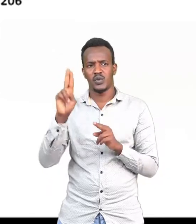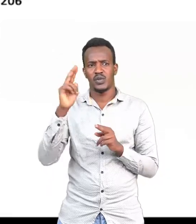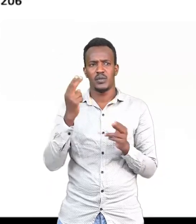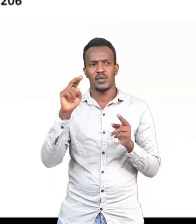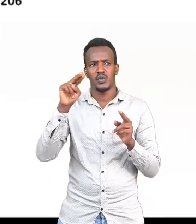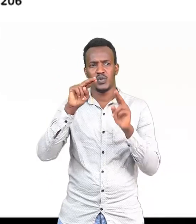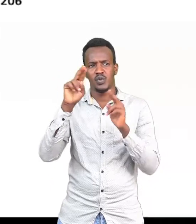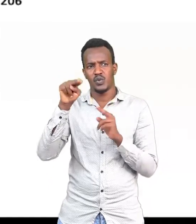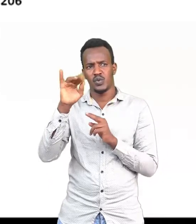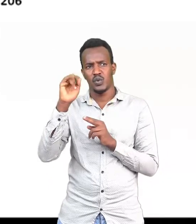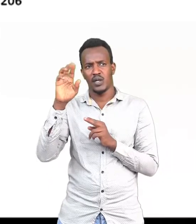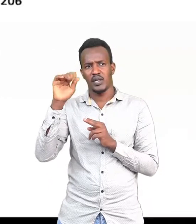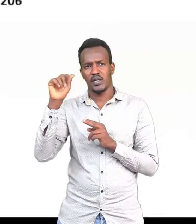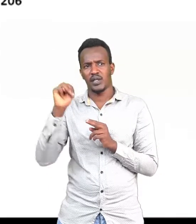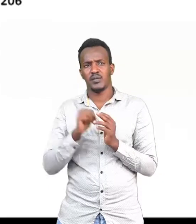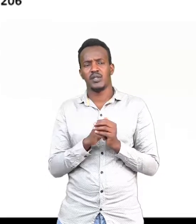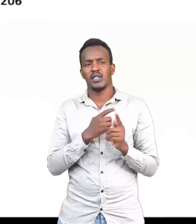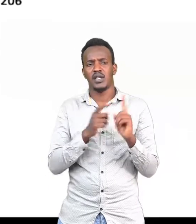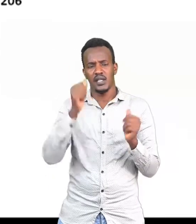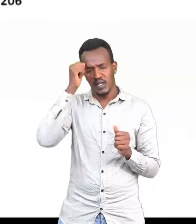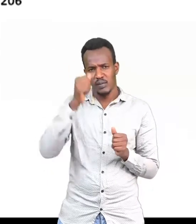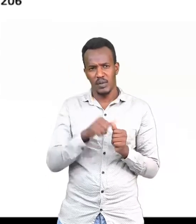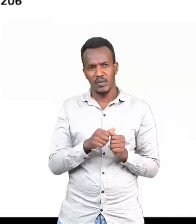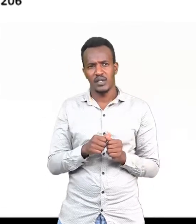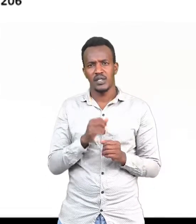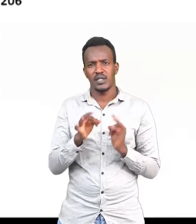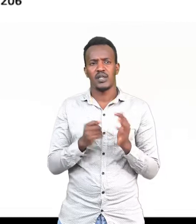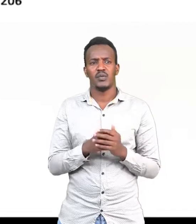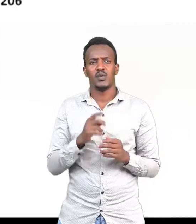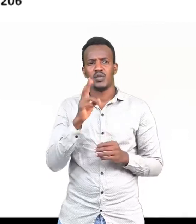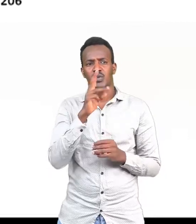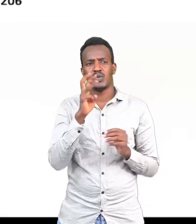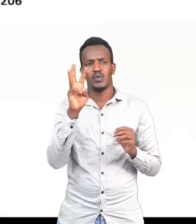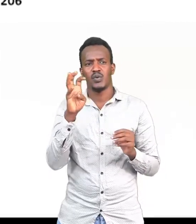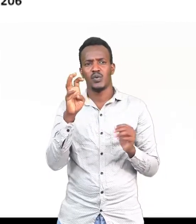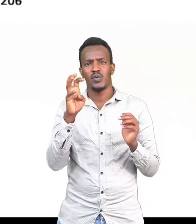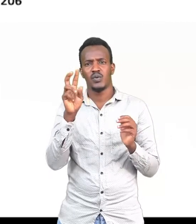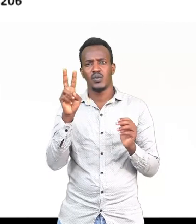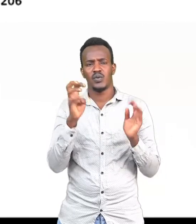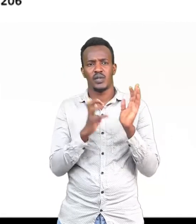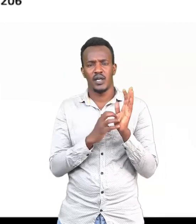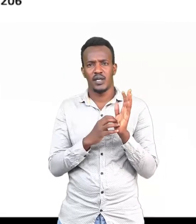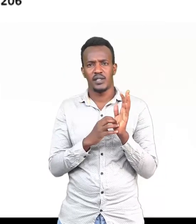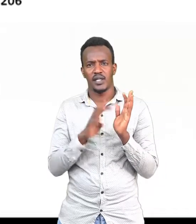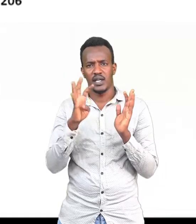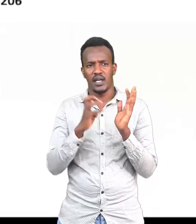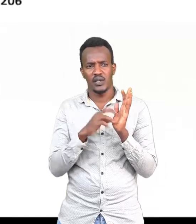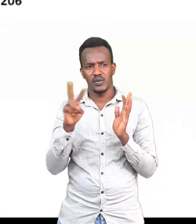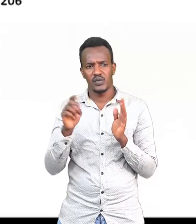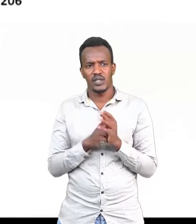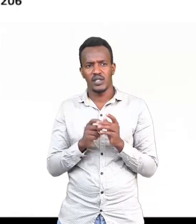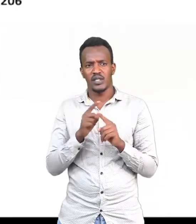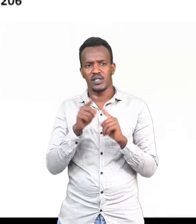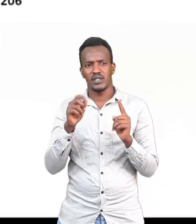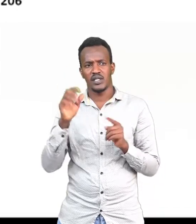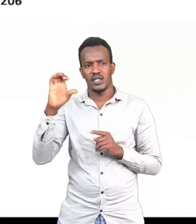uraniumta 238 waa mass numberkii laakiin xasuusno atomic numberkeedu wuxuu ahaa 29. Waxaa markaasi waxaan falaadha hortaalla ay tahay